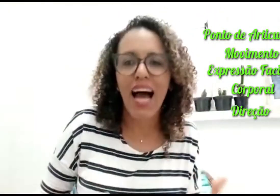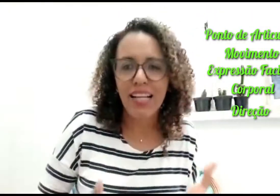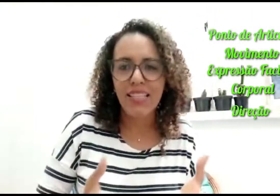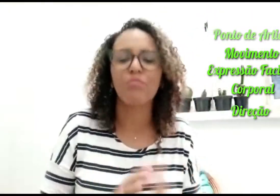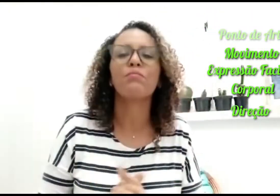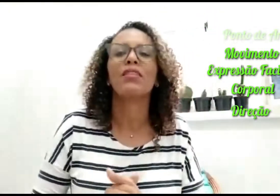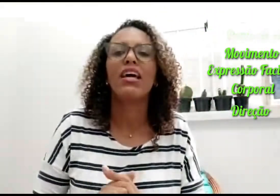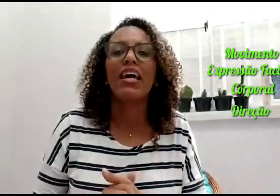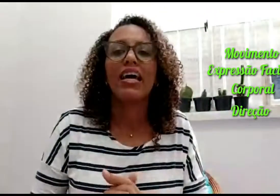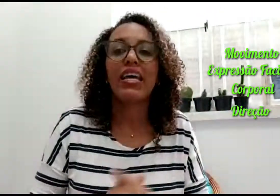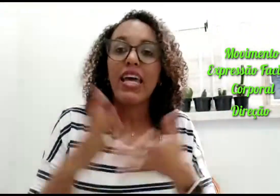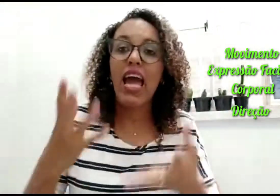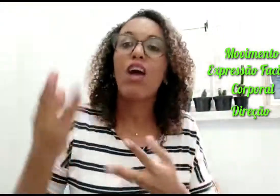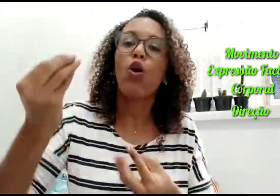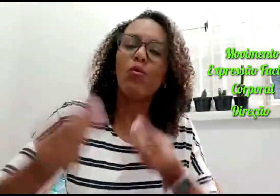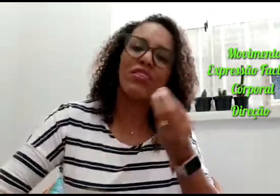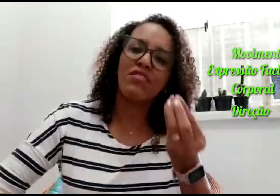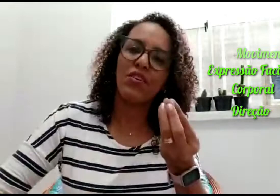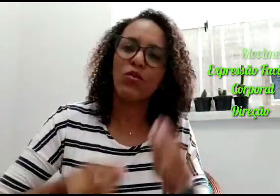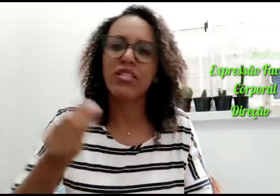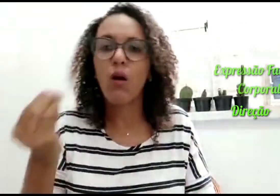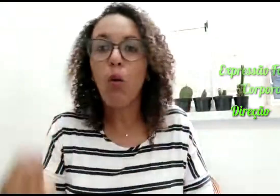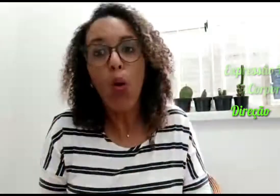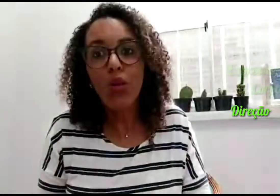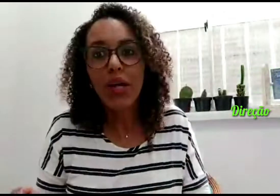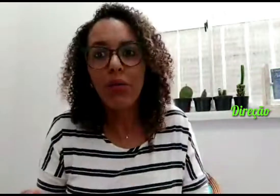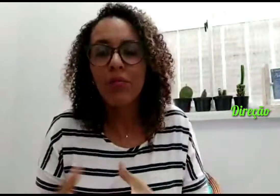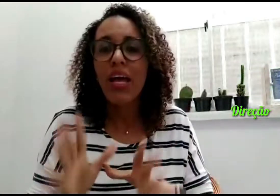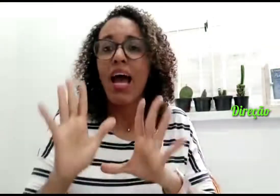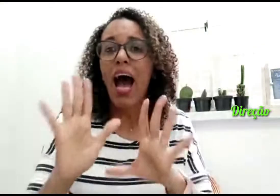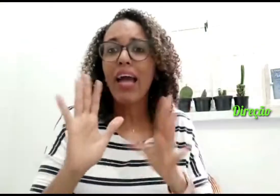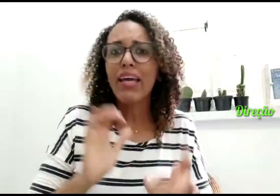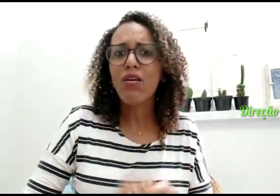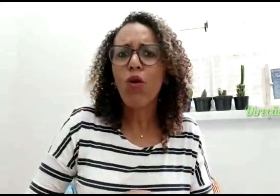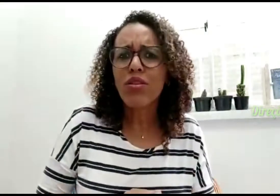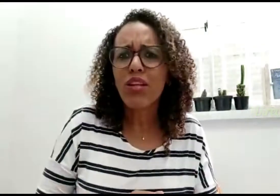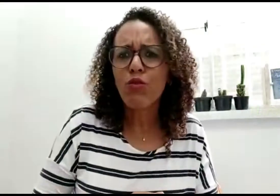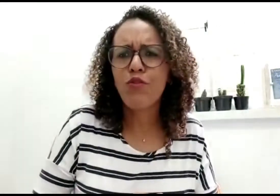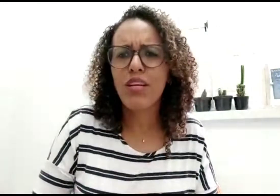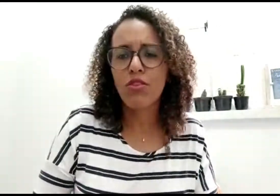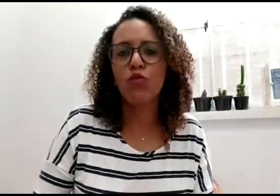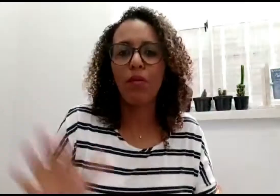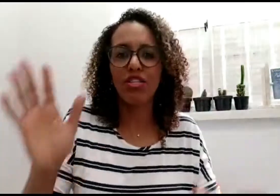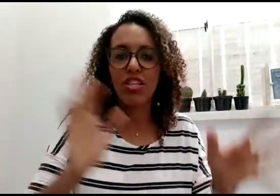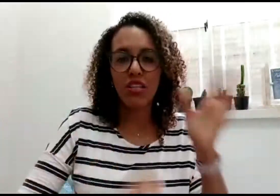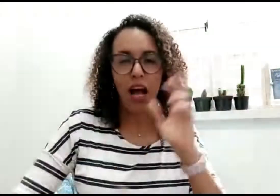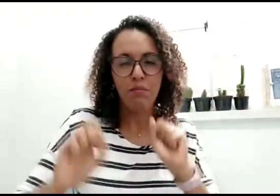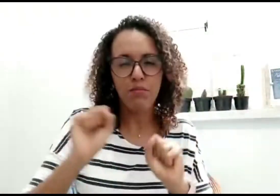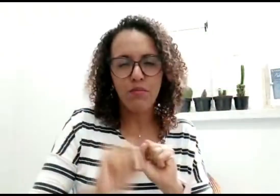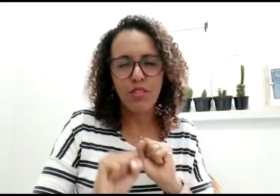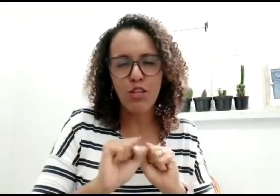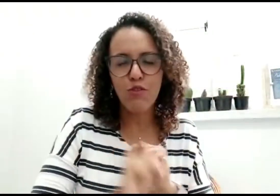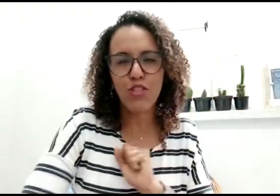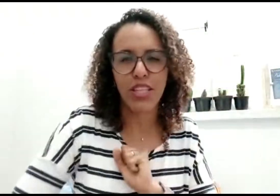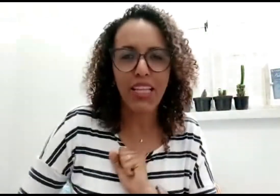direcionalidade, que é como vai ser feito o sinal ou não. Aí, outra dúvida sua pra gente tirar, que o vídeo já tá